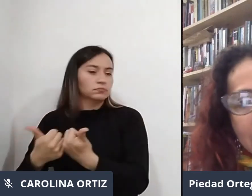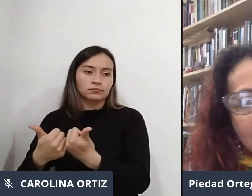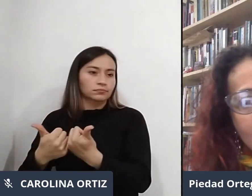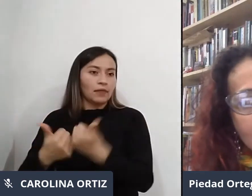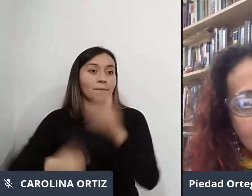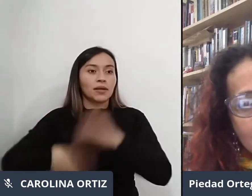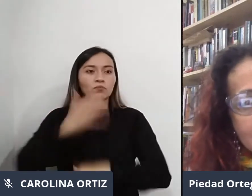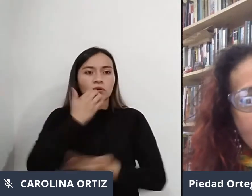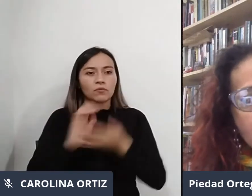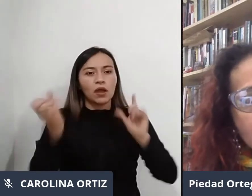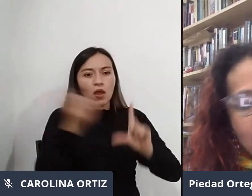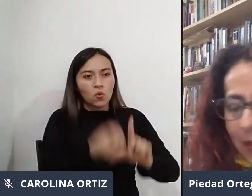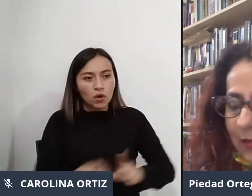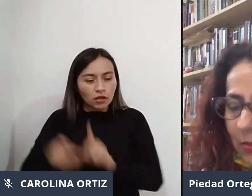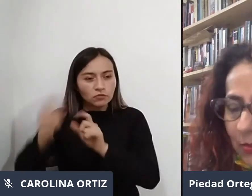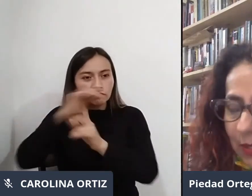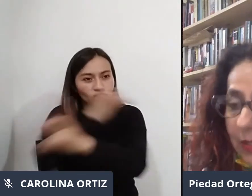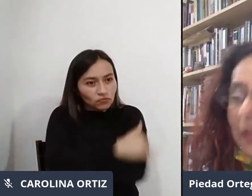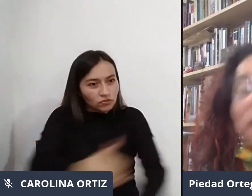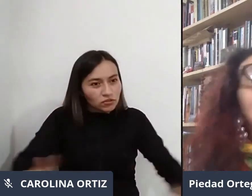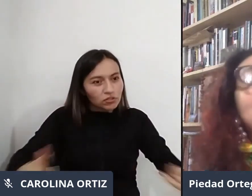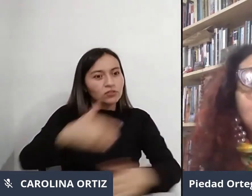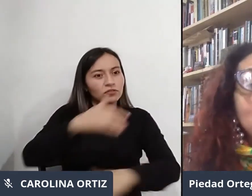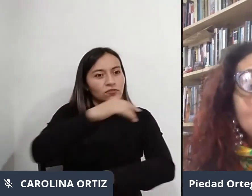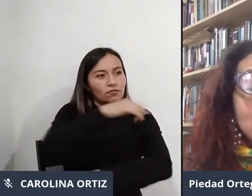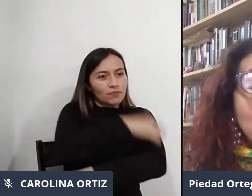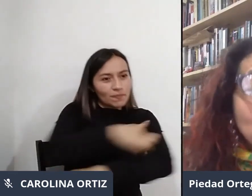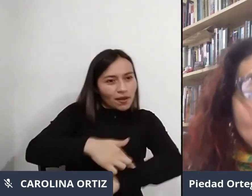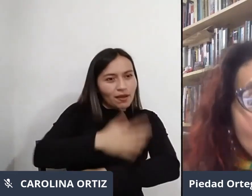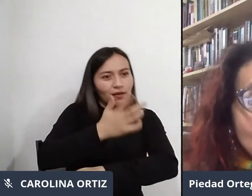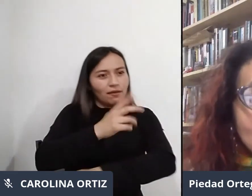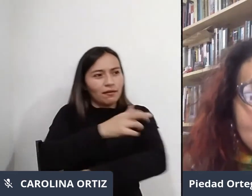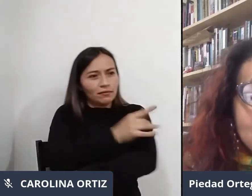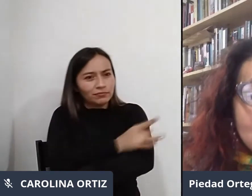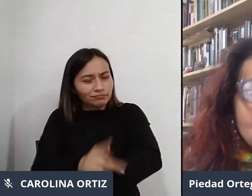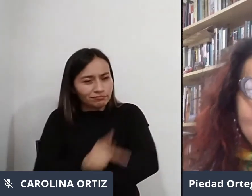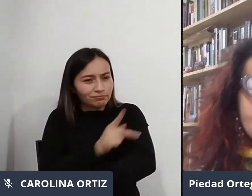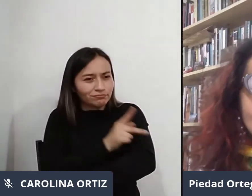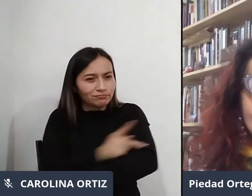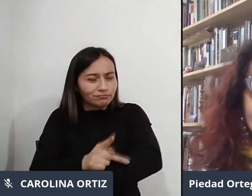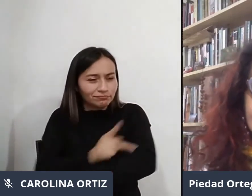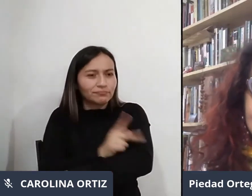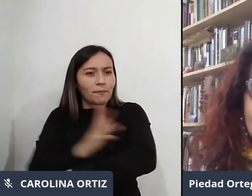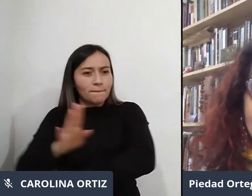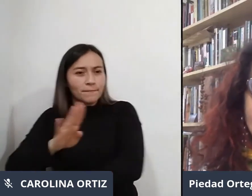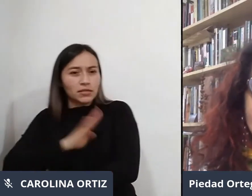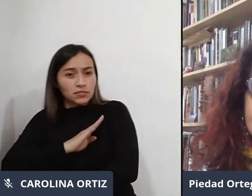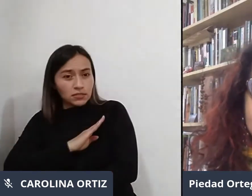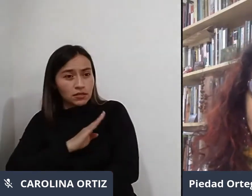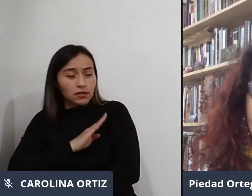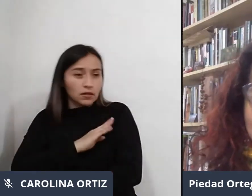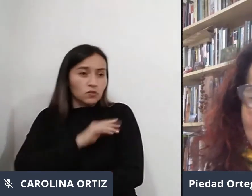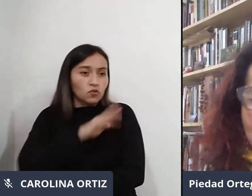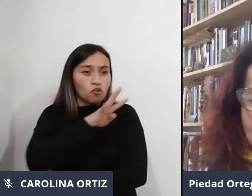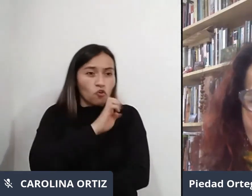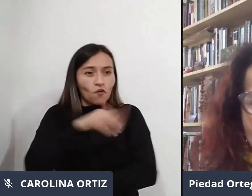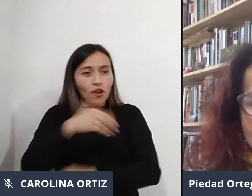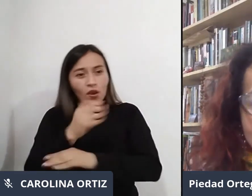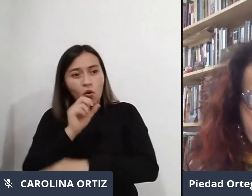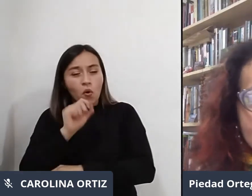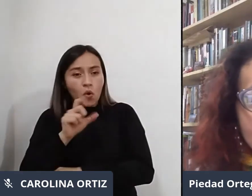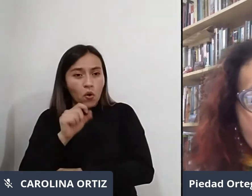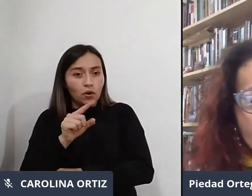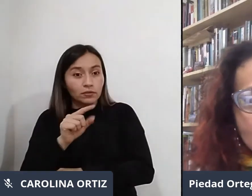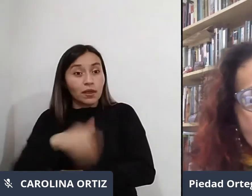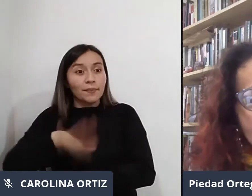en educación infantil, en educación básica, primaria, secundaria, media, y aún nosotros también, los maestros universitarios, que llegamos a